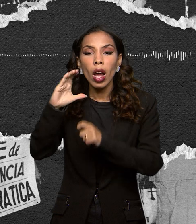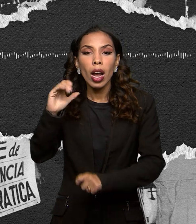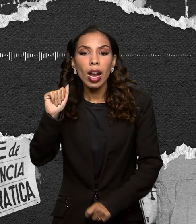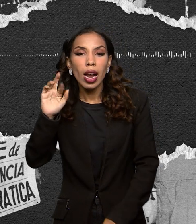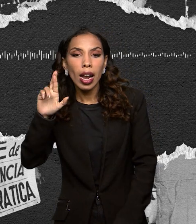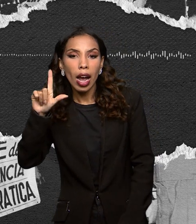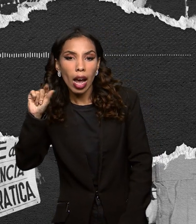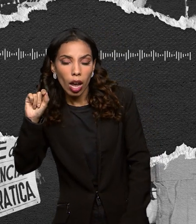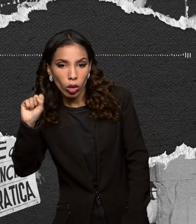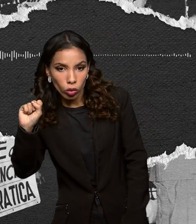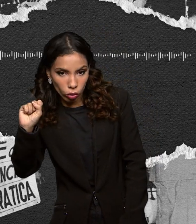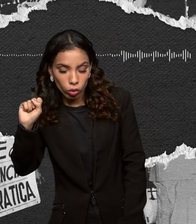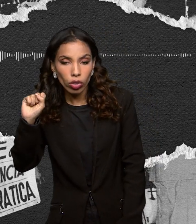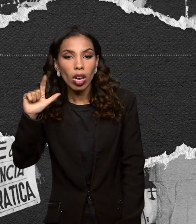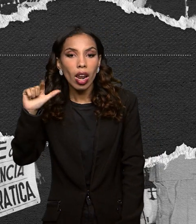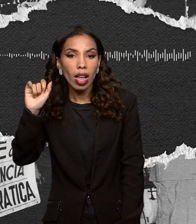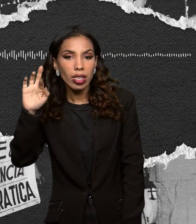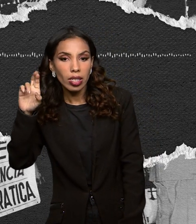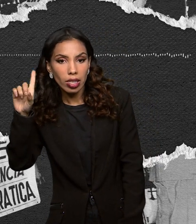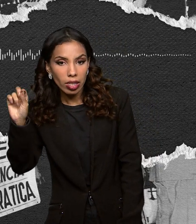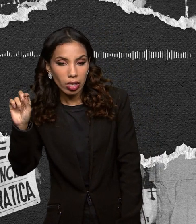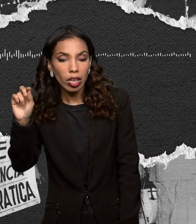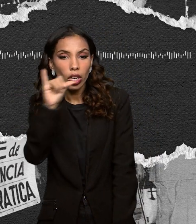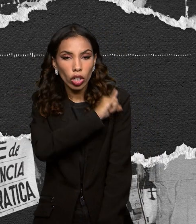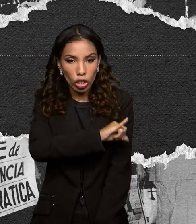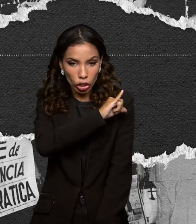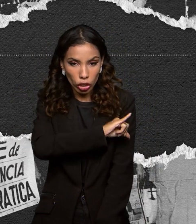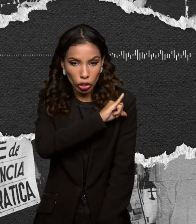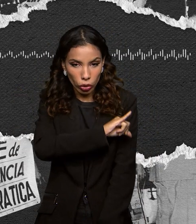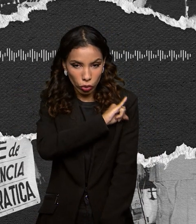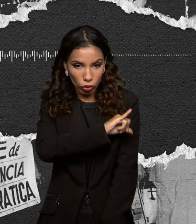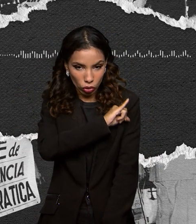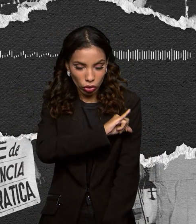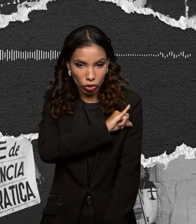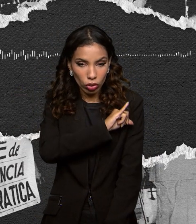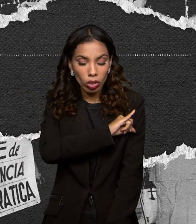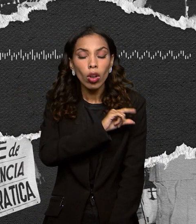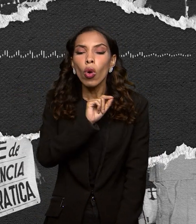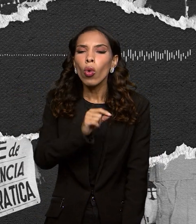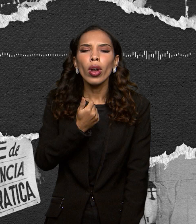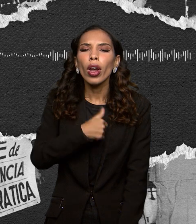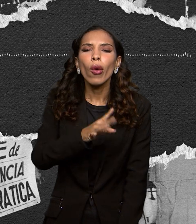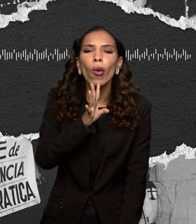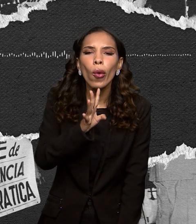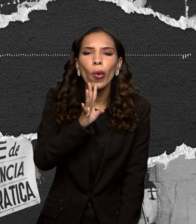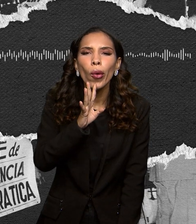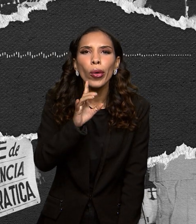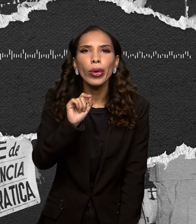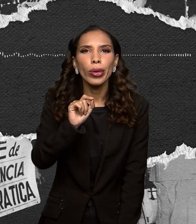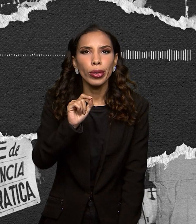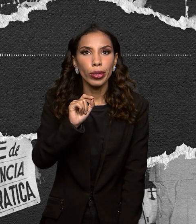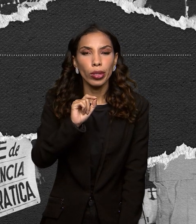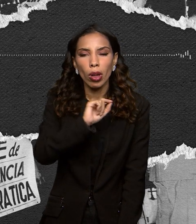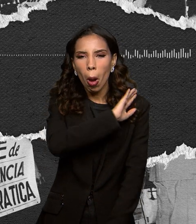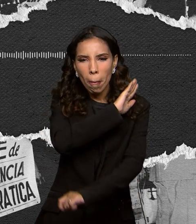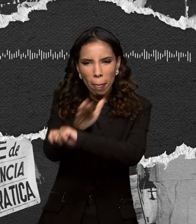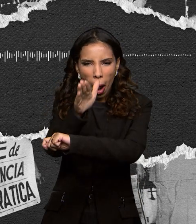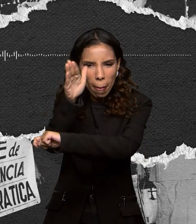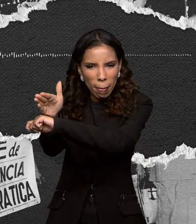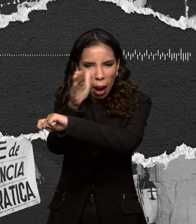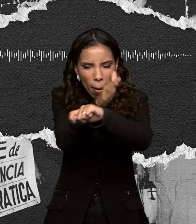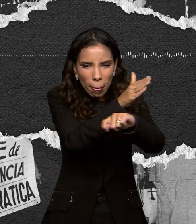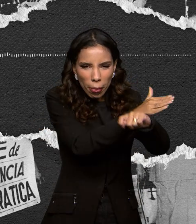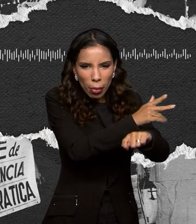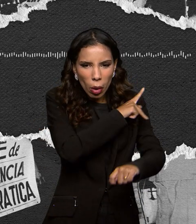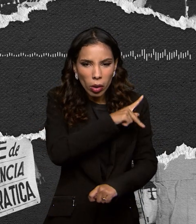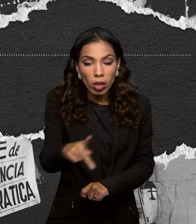o governador do estado da Guanabara, hoje Rio de Janeiro. Ele era conhecido como derrubador de presidentes e conspirava